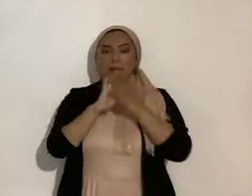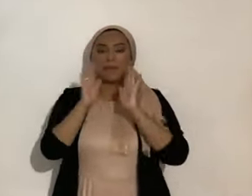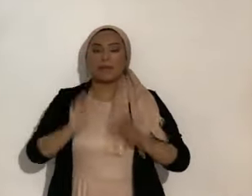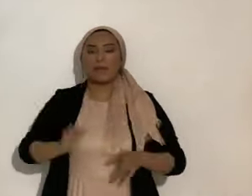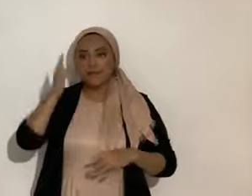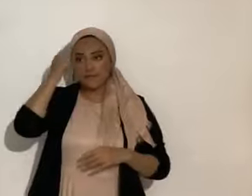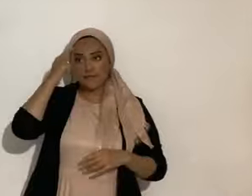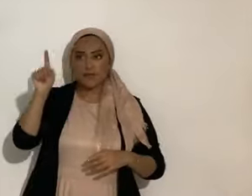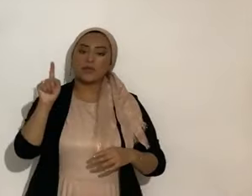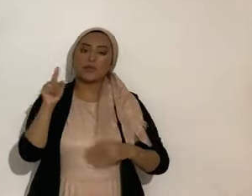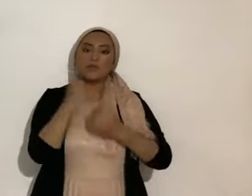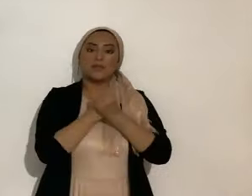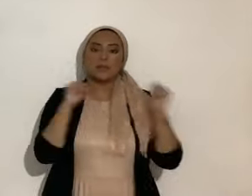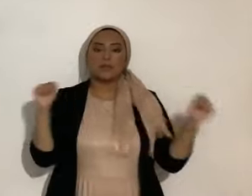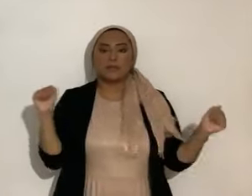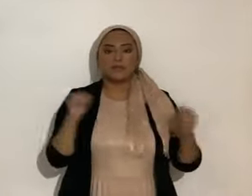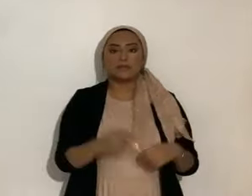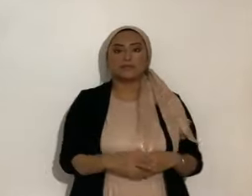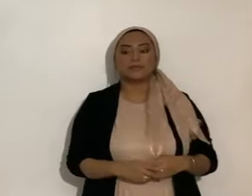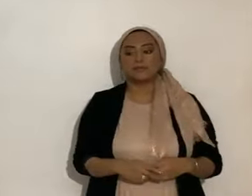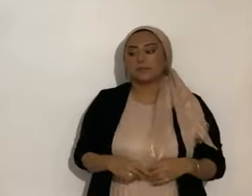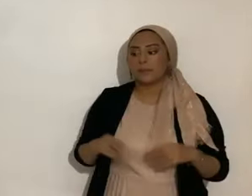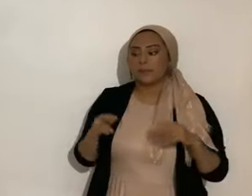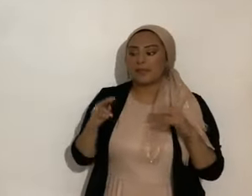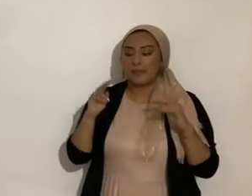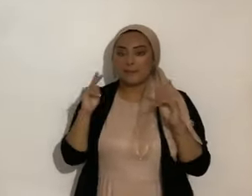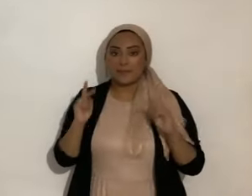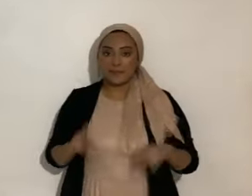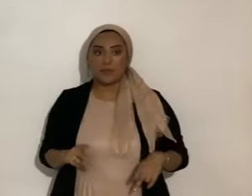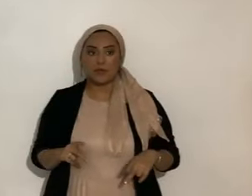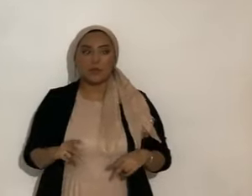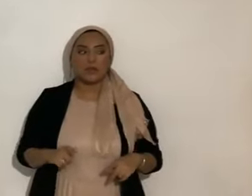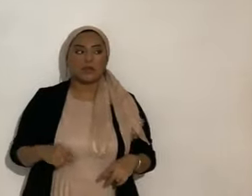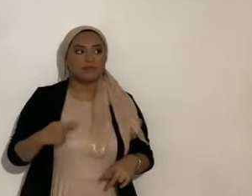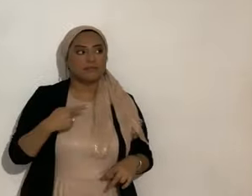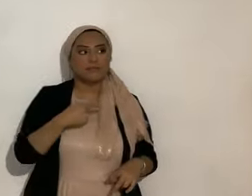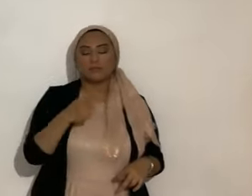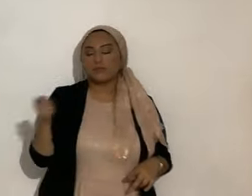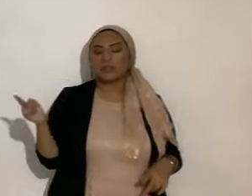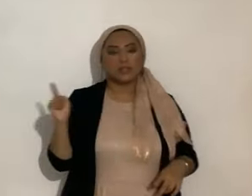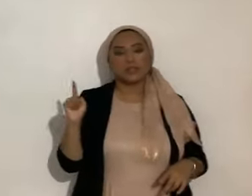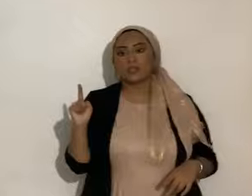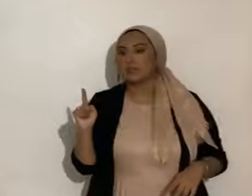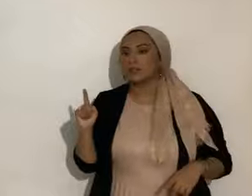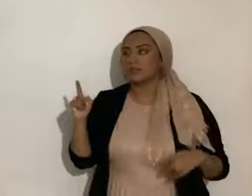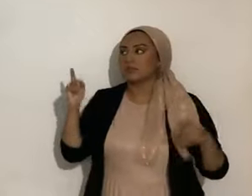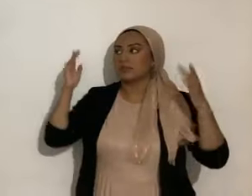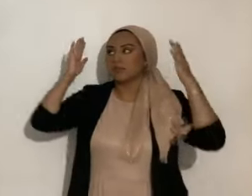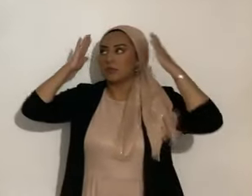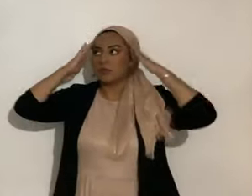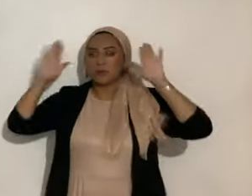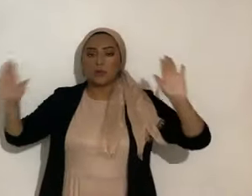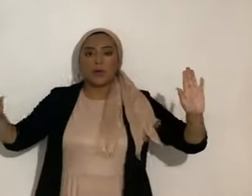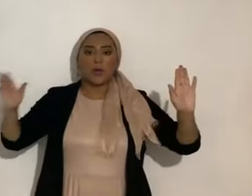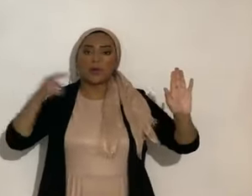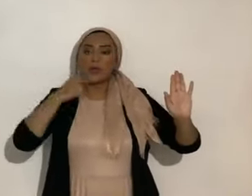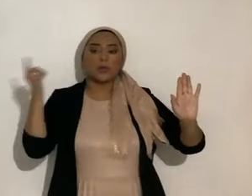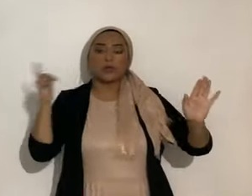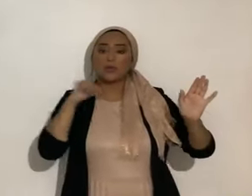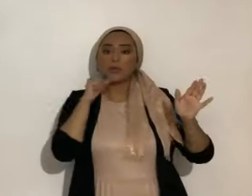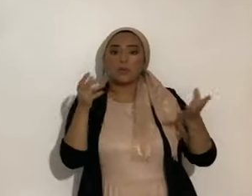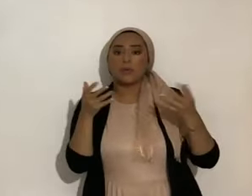salvación. Entonces, es que la gente, hermanos, no sabe o no quiere